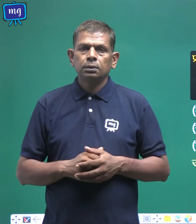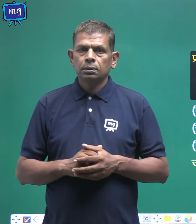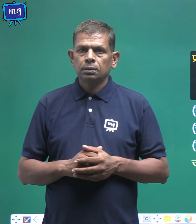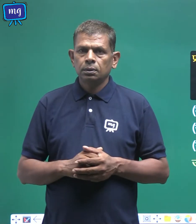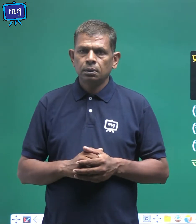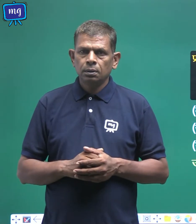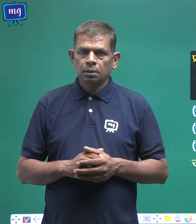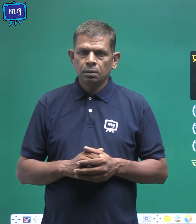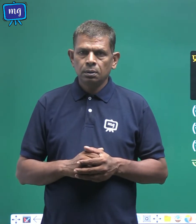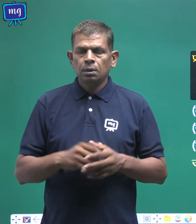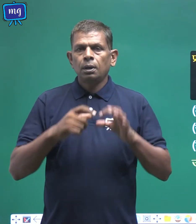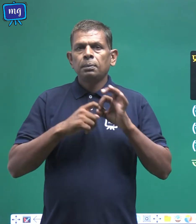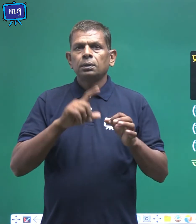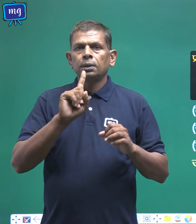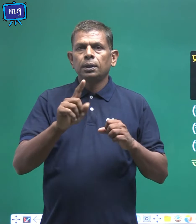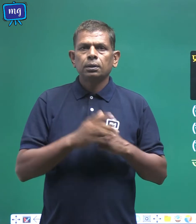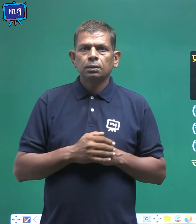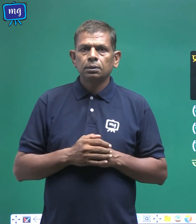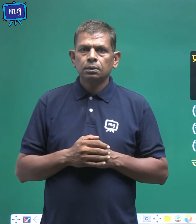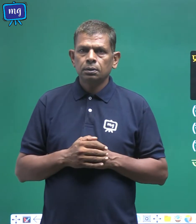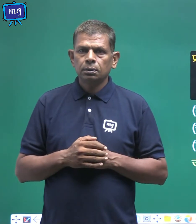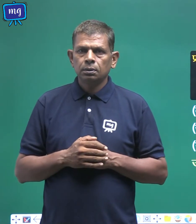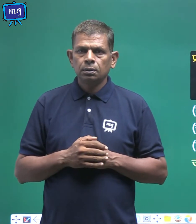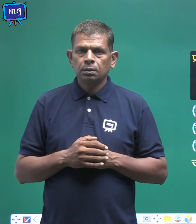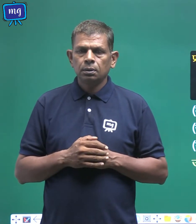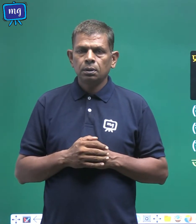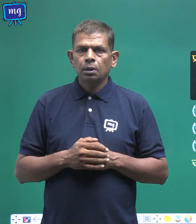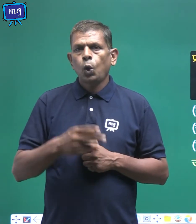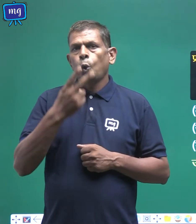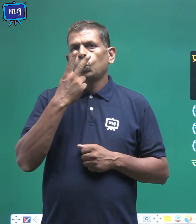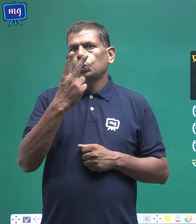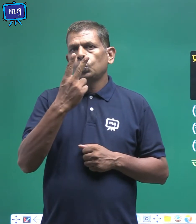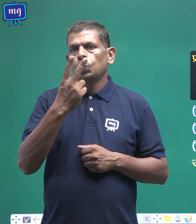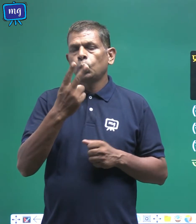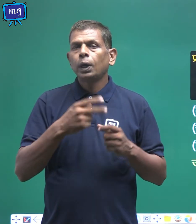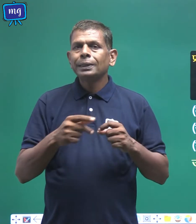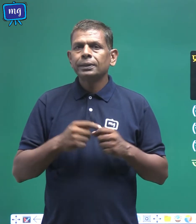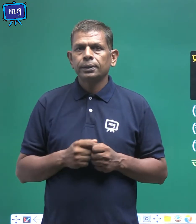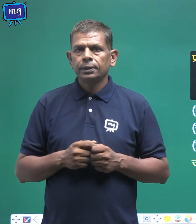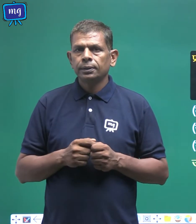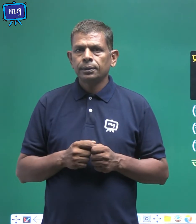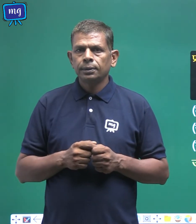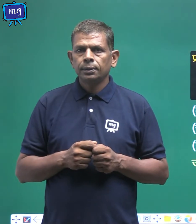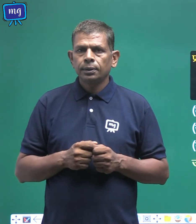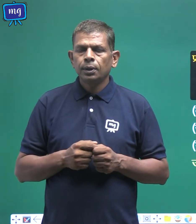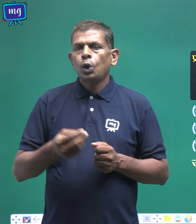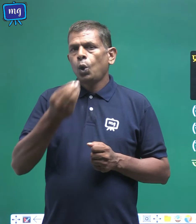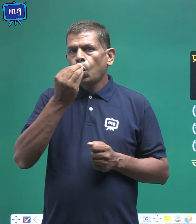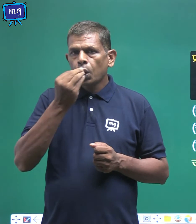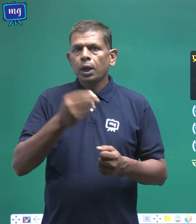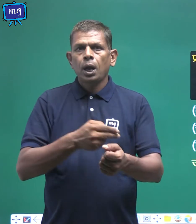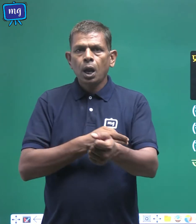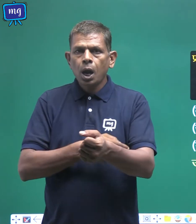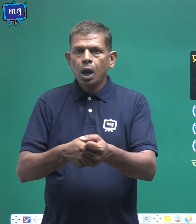प्रश्न 1, 2 ऐसे खाद्य पदार्थों